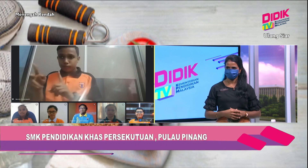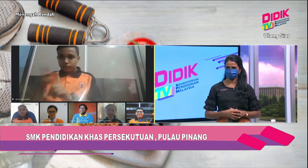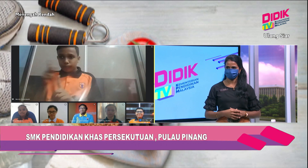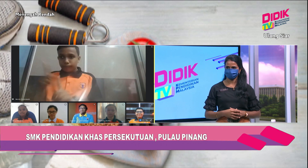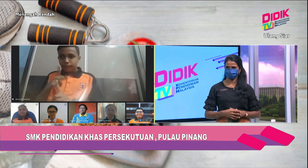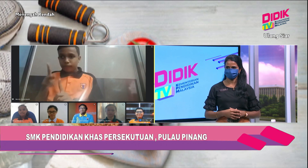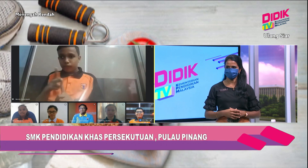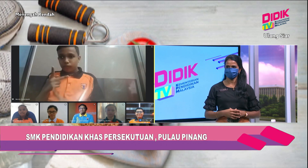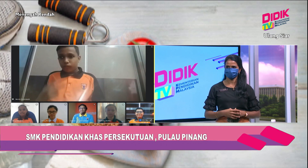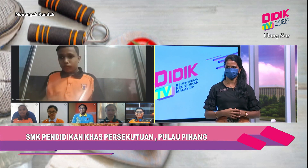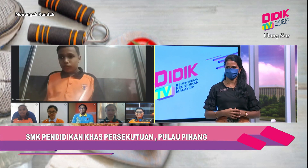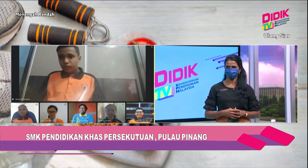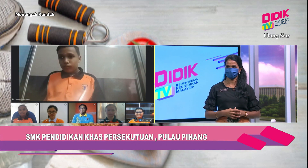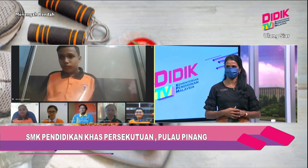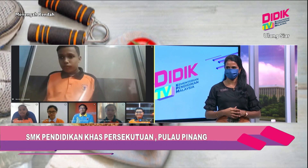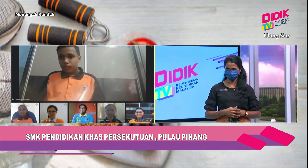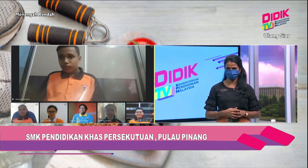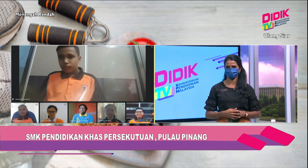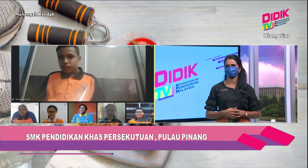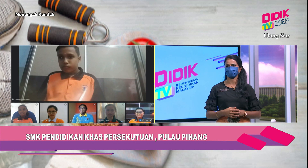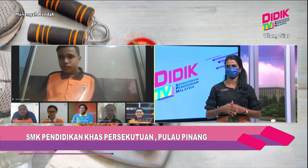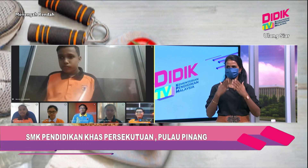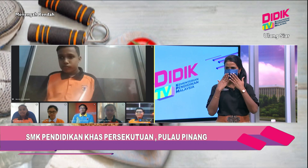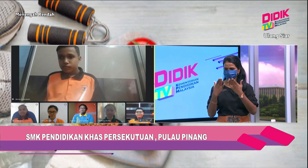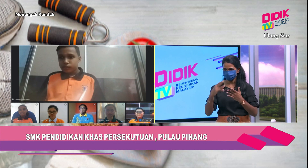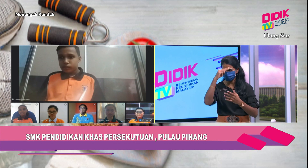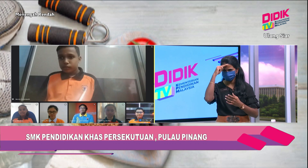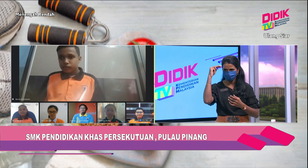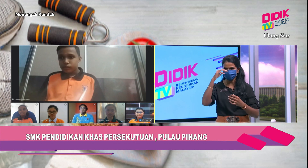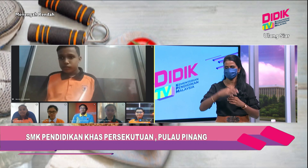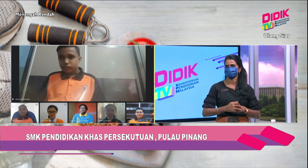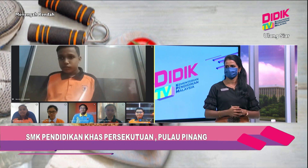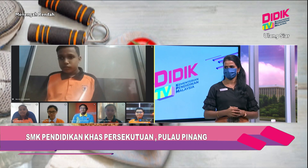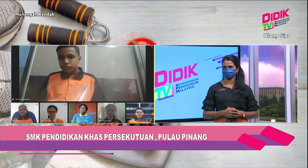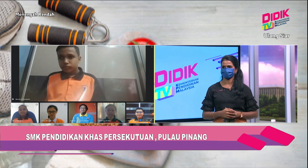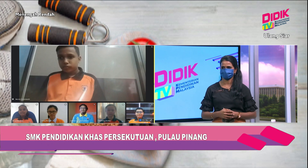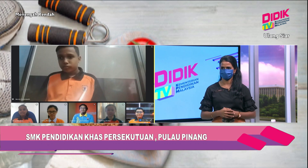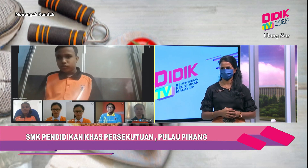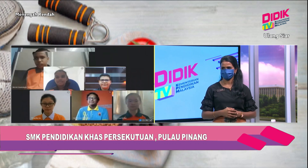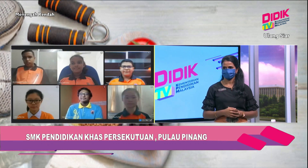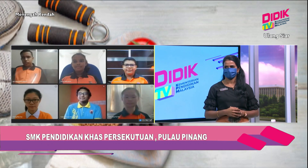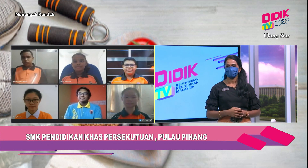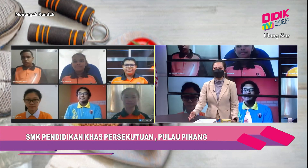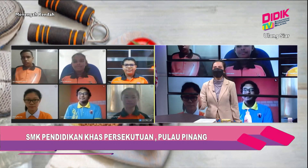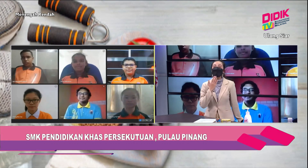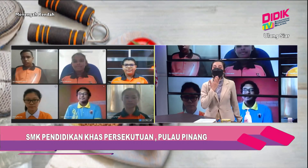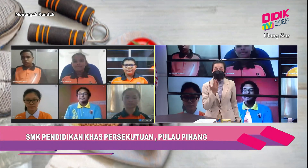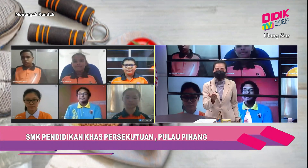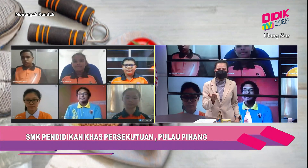Saya berasal dari SMK Pendidikan Khas Persekutuan Pulau Pinang. Okey, thank you Marvish. Okey. Baik. Itu dia. Thank you.